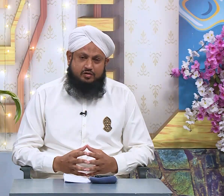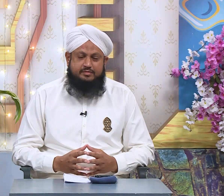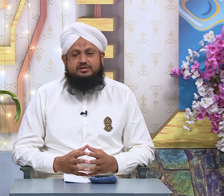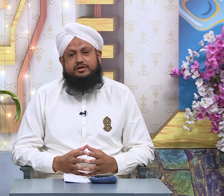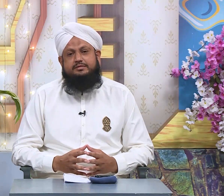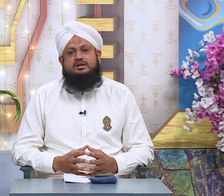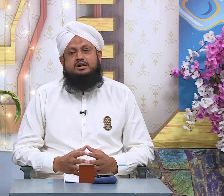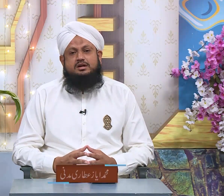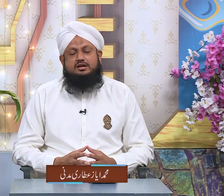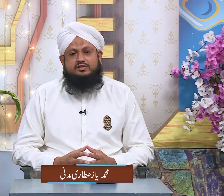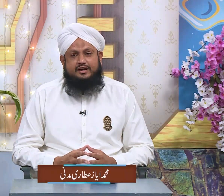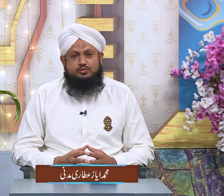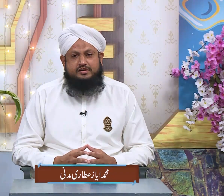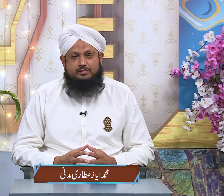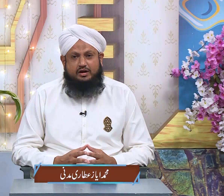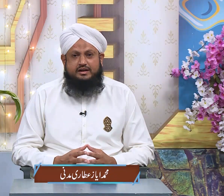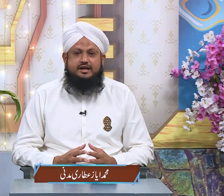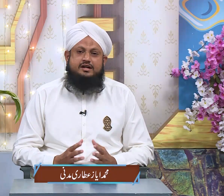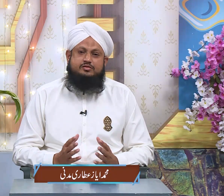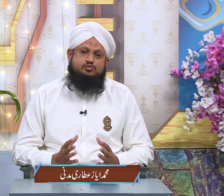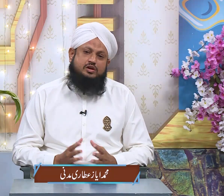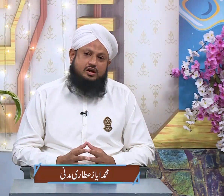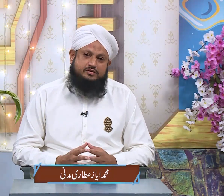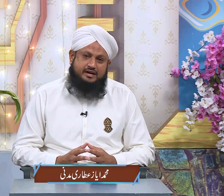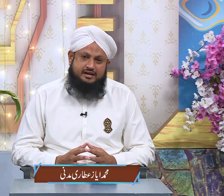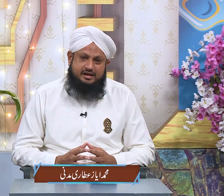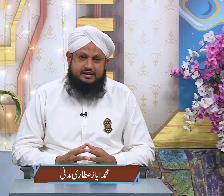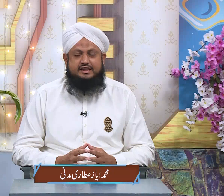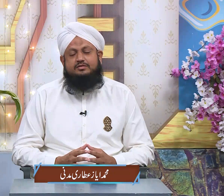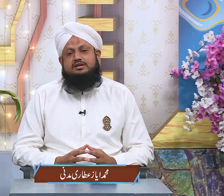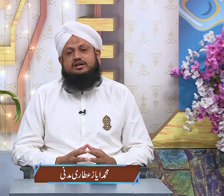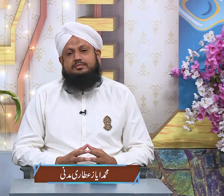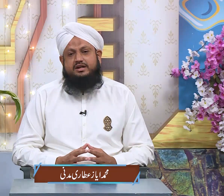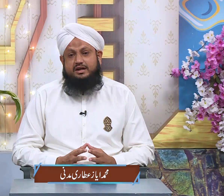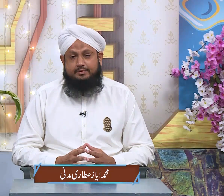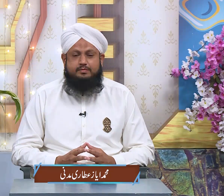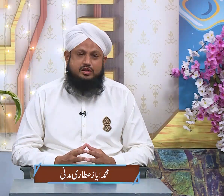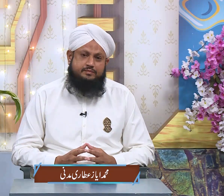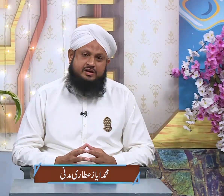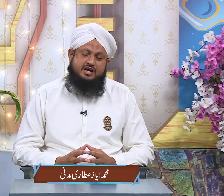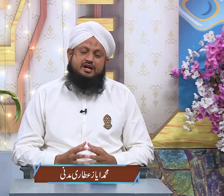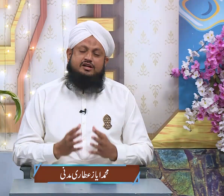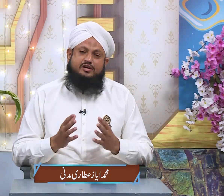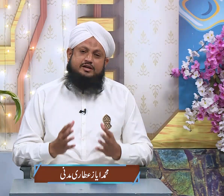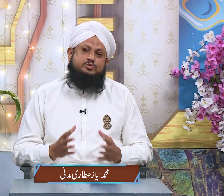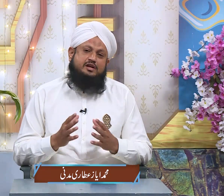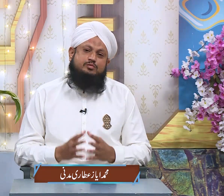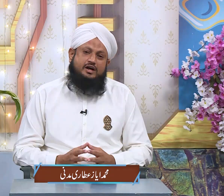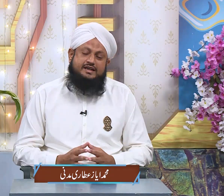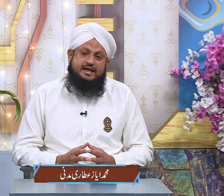الرحمن الرحیم، الصلاة والسلام علیک یا رسول اللہ وعلی آلک واصحابک یا حبیب اللہ، الصلاة والسلام علیک یا